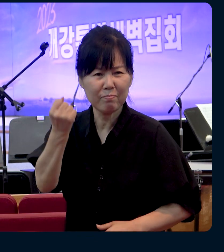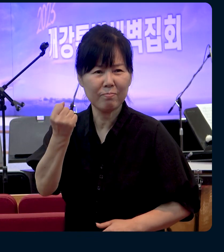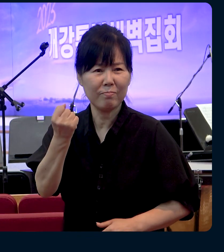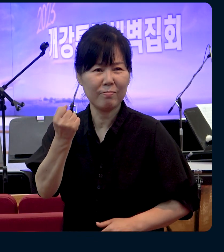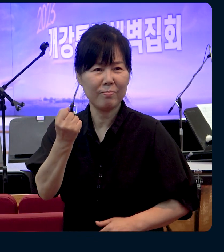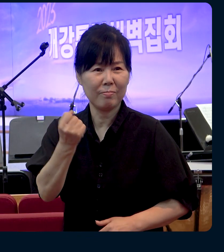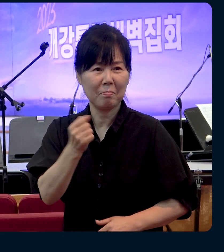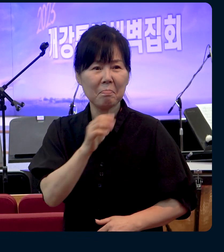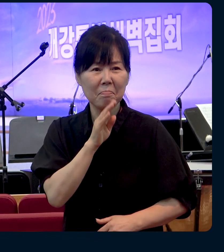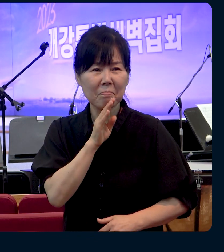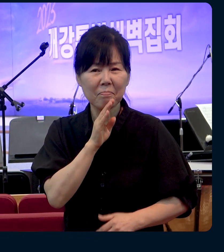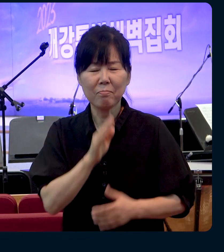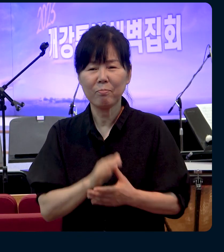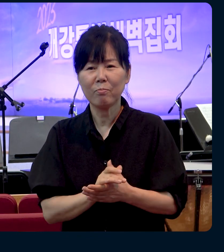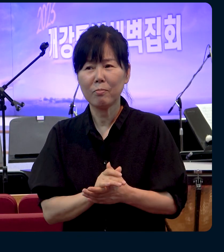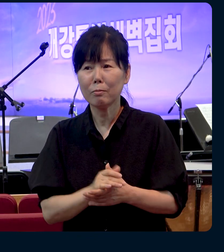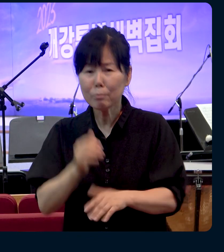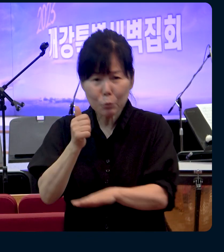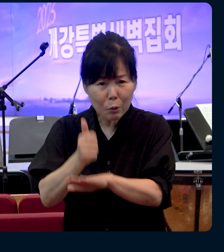원망하고 불평하고.